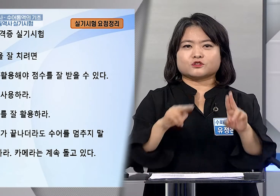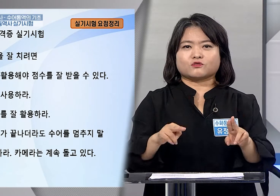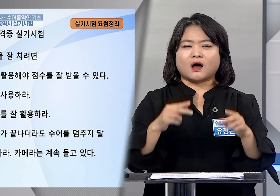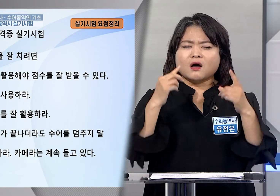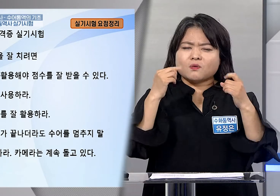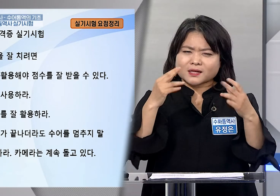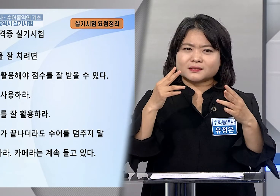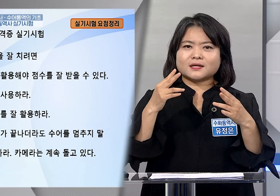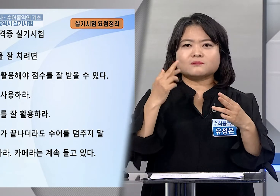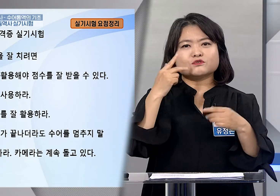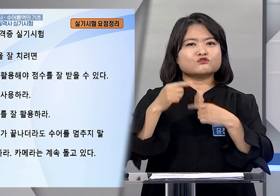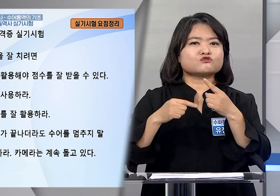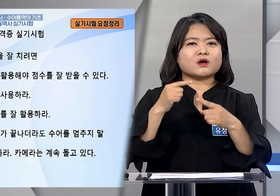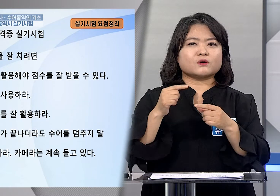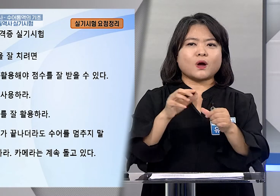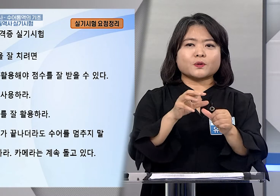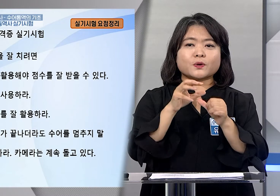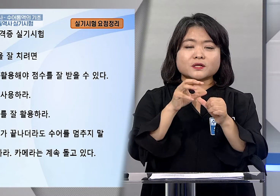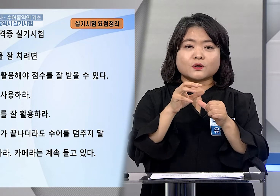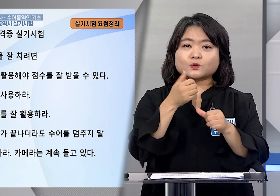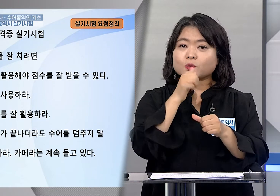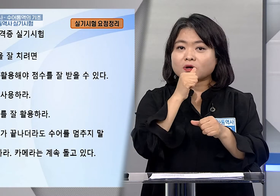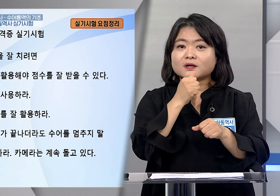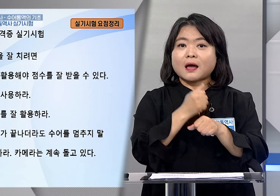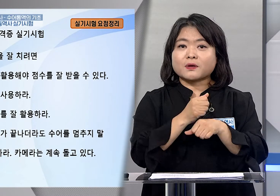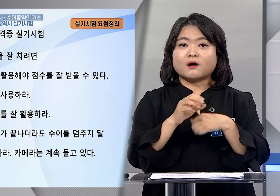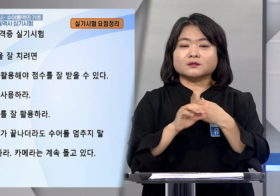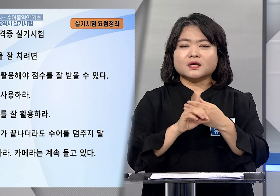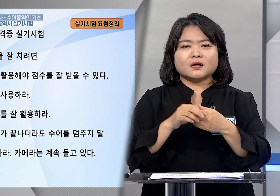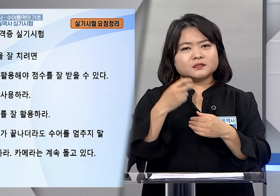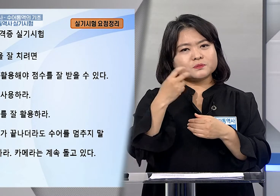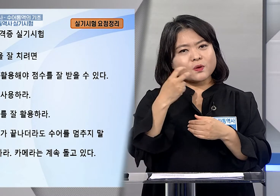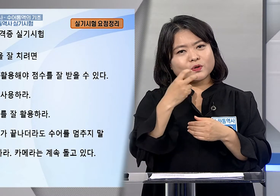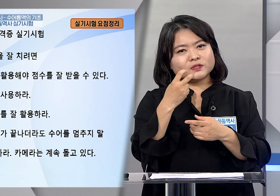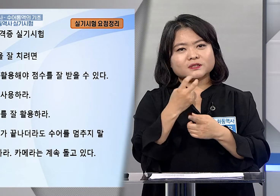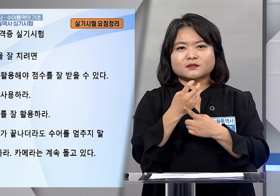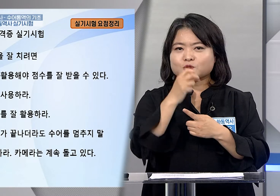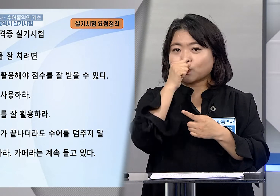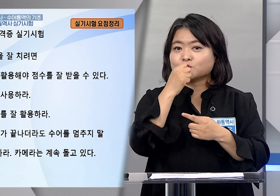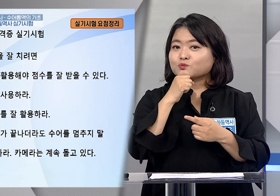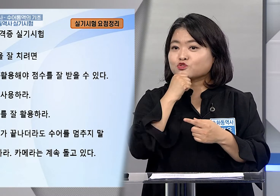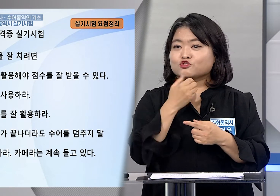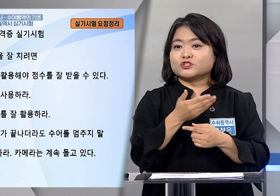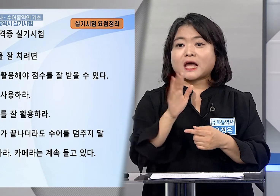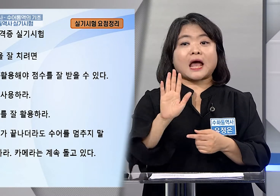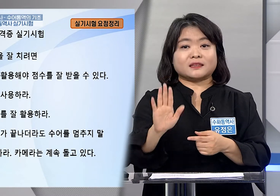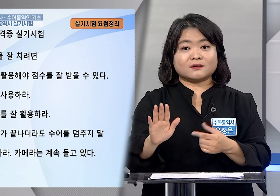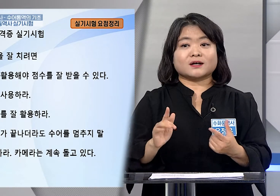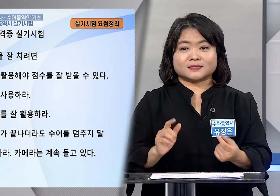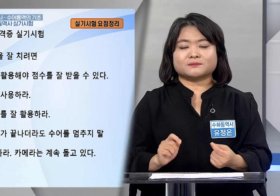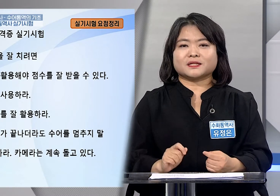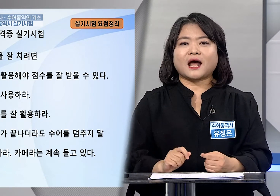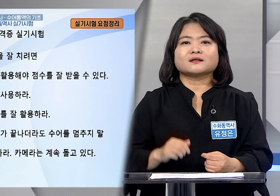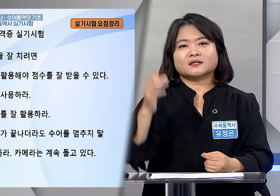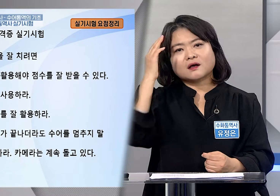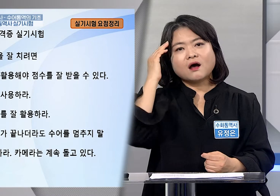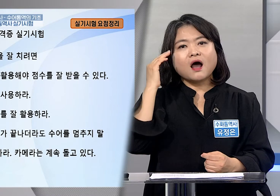국제수화, 확실한 미국 수화를 활용해서 통역을 하면 심사위원이 그렇게 좋은 점수를 주지 않는 것 같습니다. 그래서